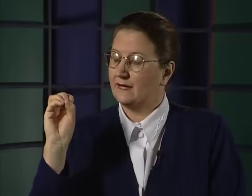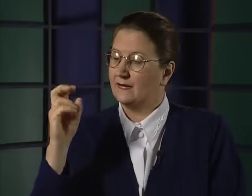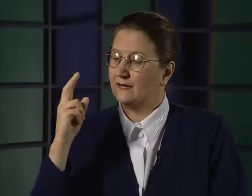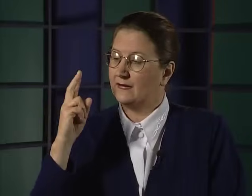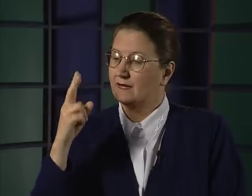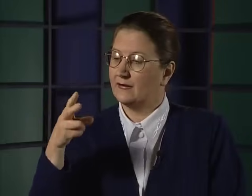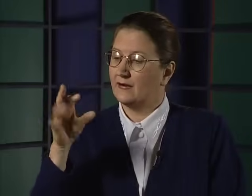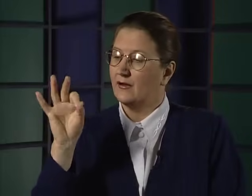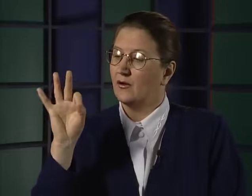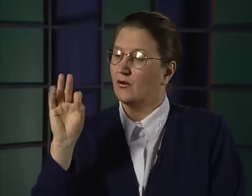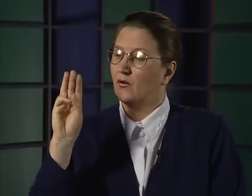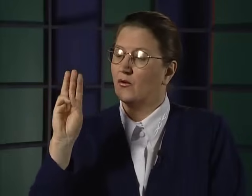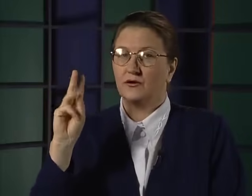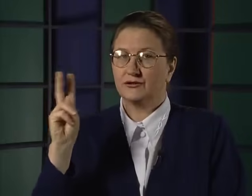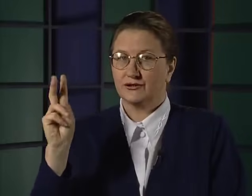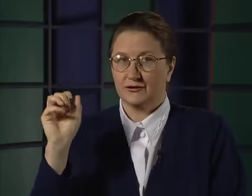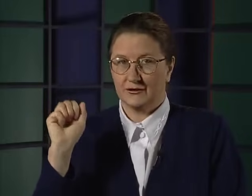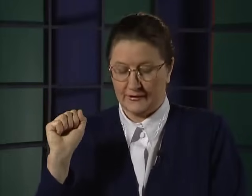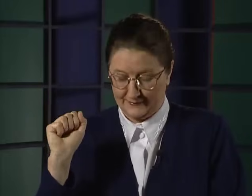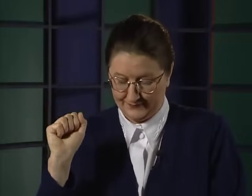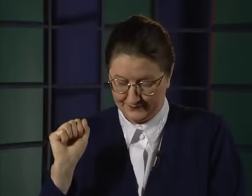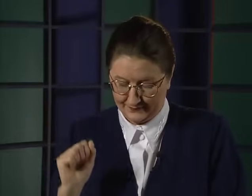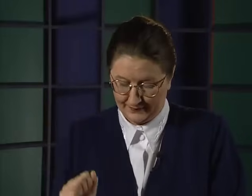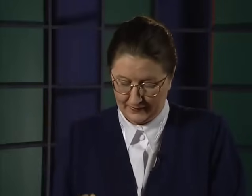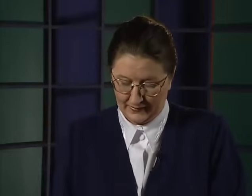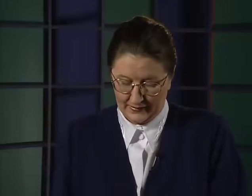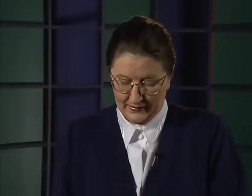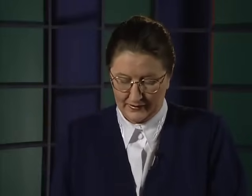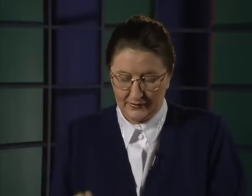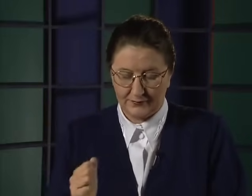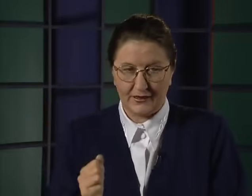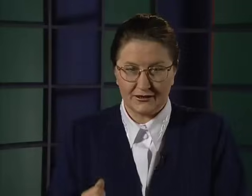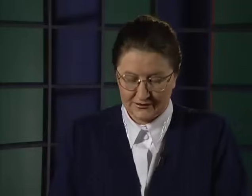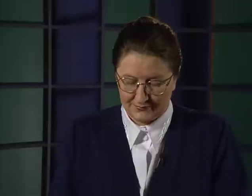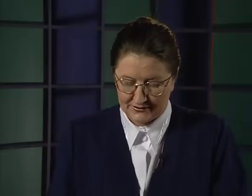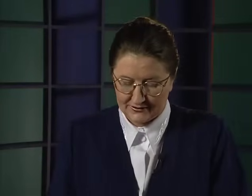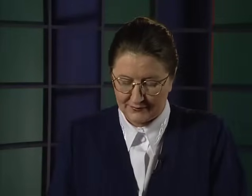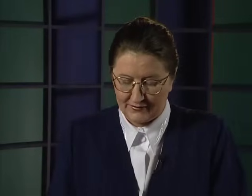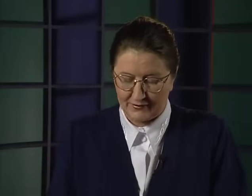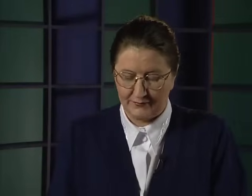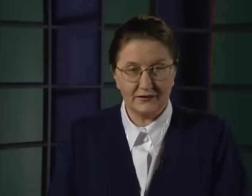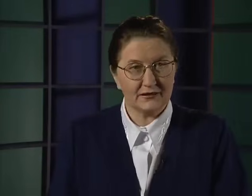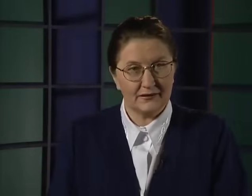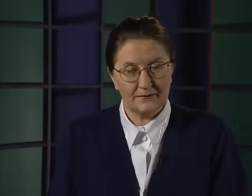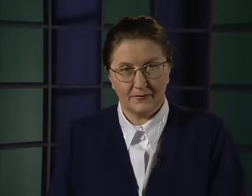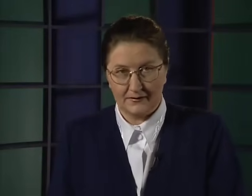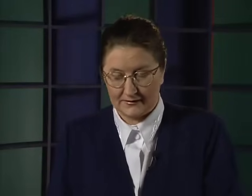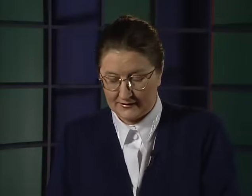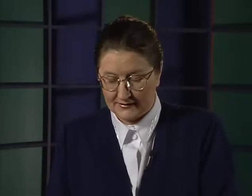кошка. И. Покажите, пожалуйста, правильно и быстро, дактильные